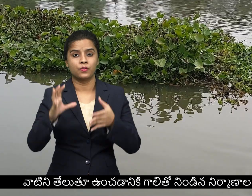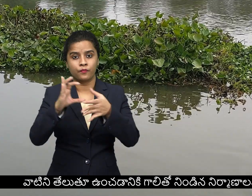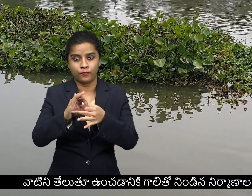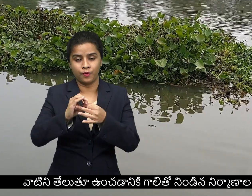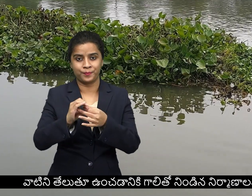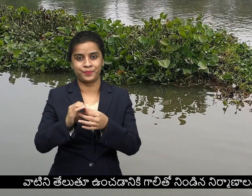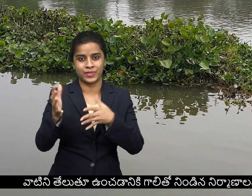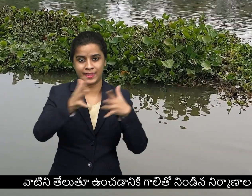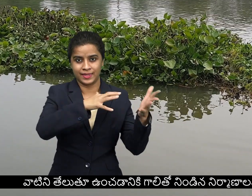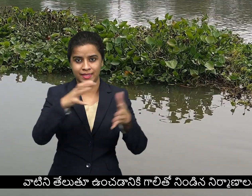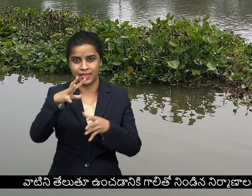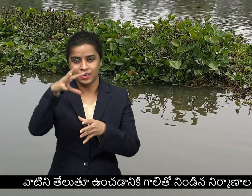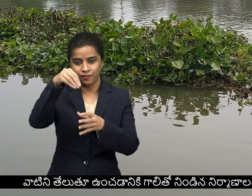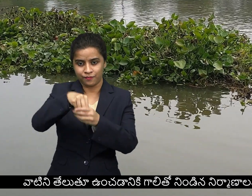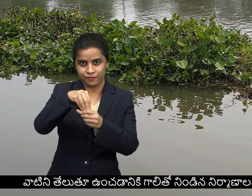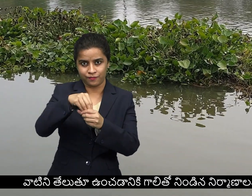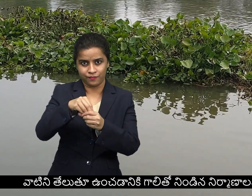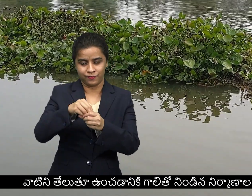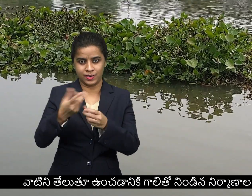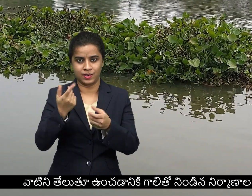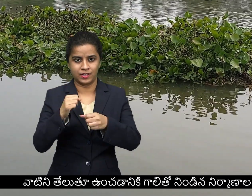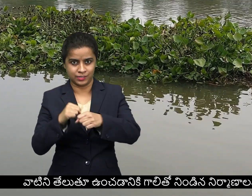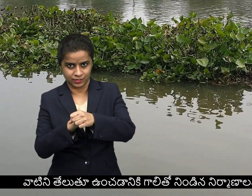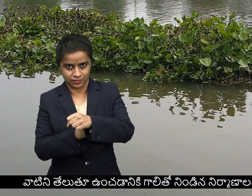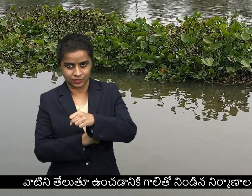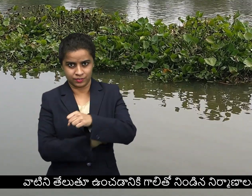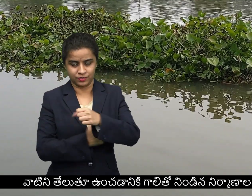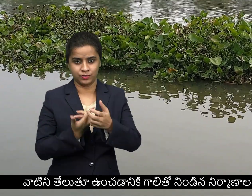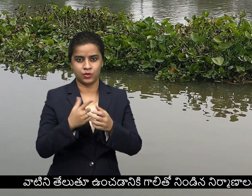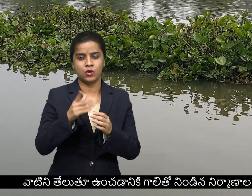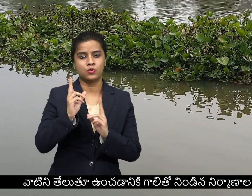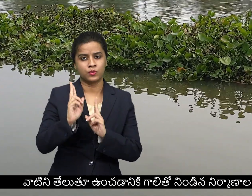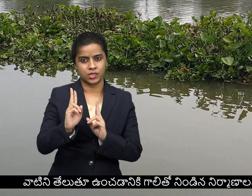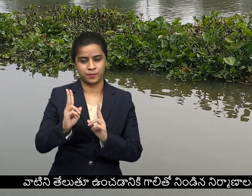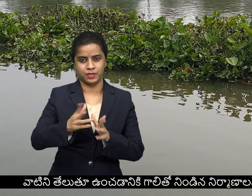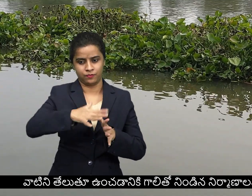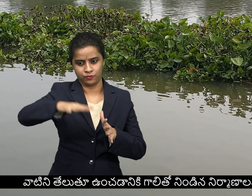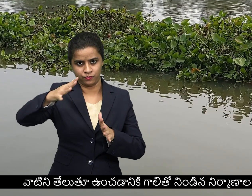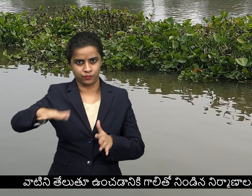వాటిని తేలుతూ ఉంచడానికి గాలితో నిండిన నిర్మాణాలను ఏర్పరుస్తాయి.